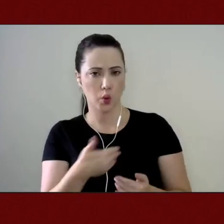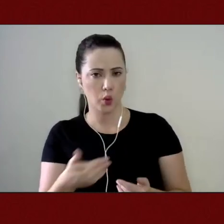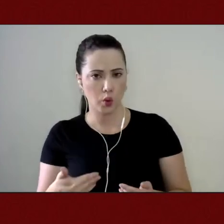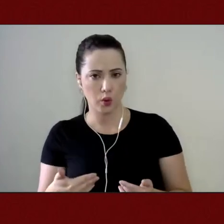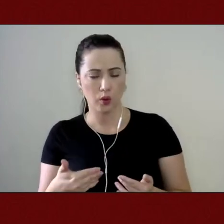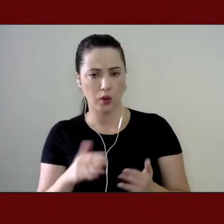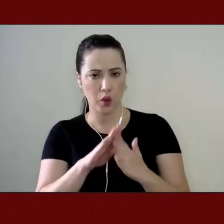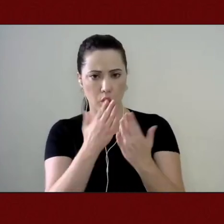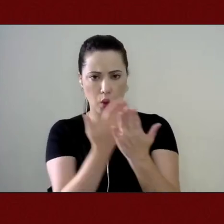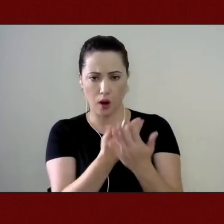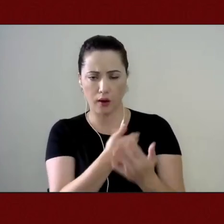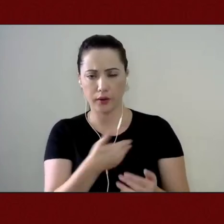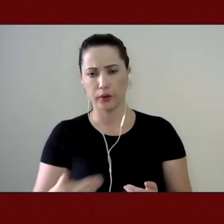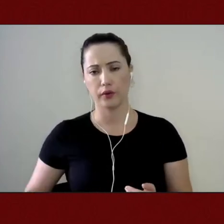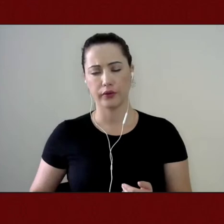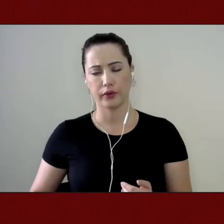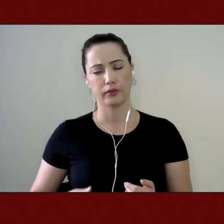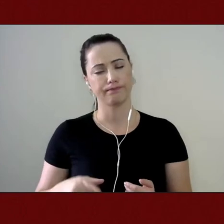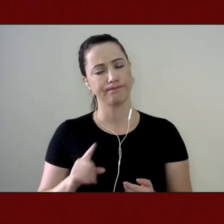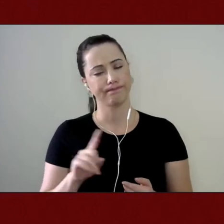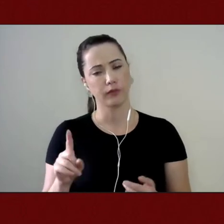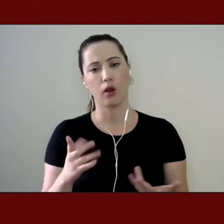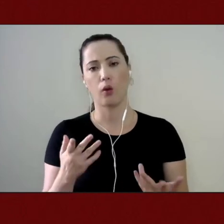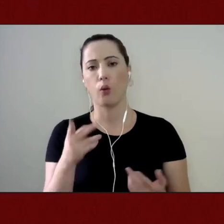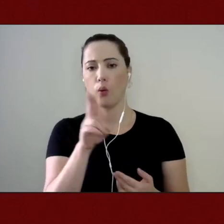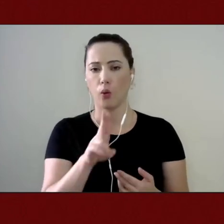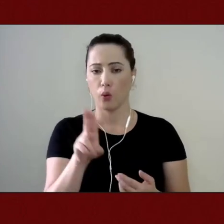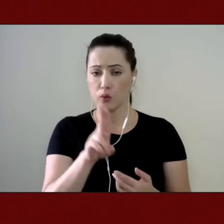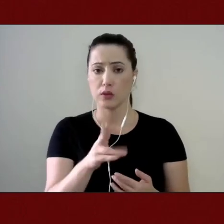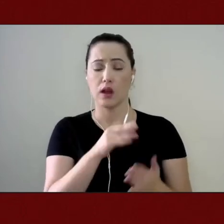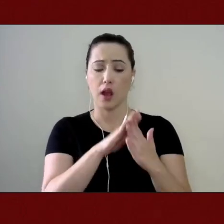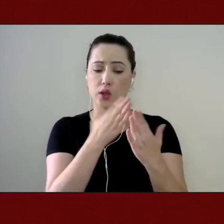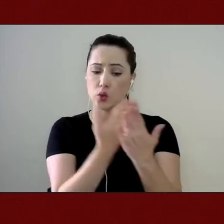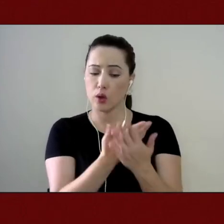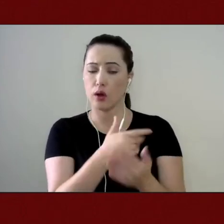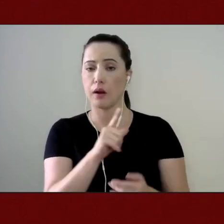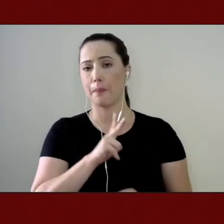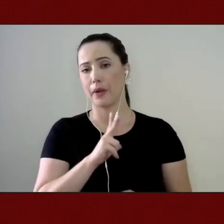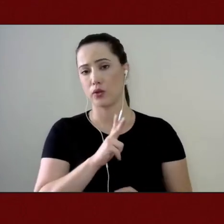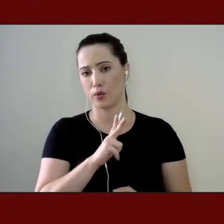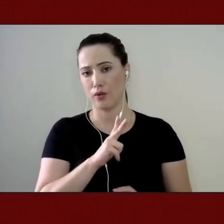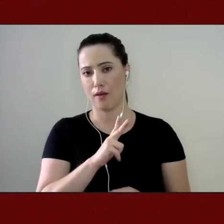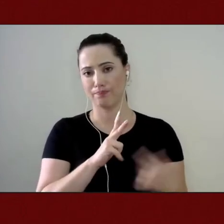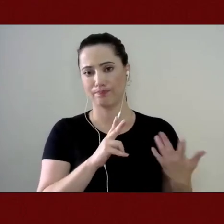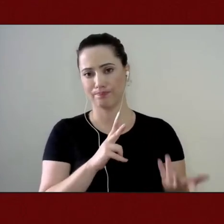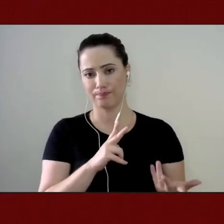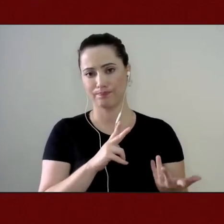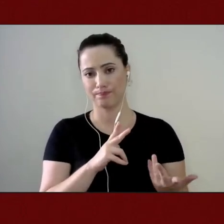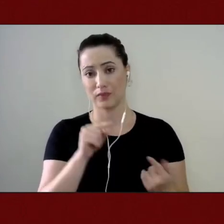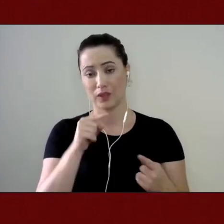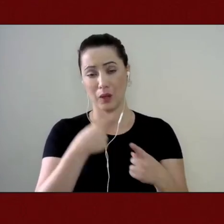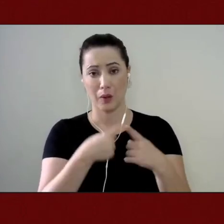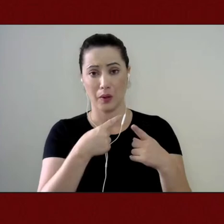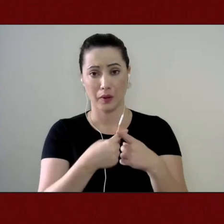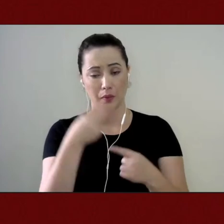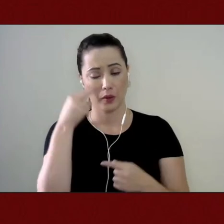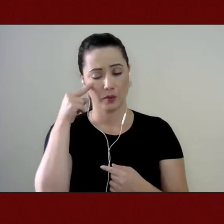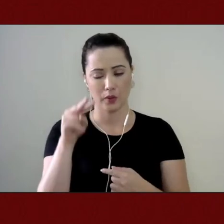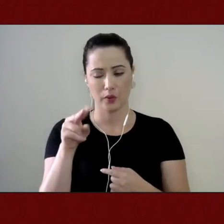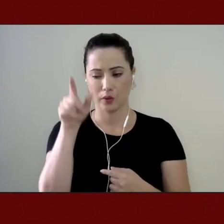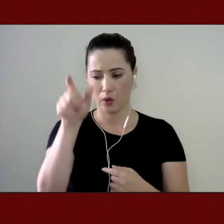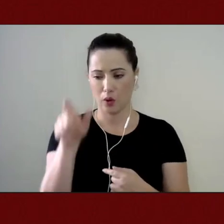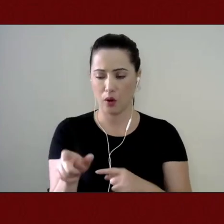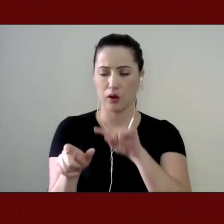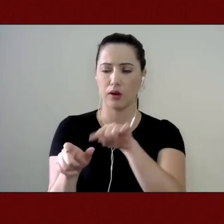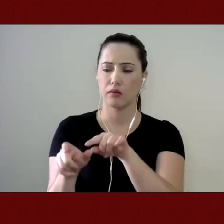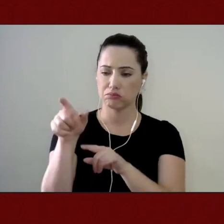de mais qualidade, porque a partir dali deixou de haver o senso crítico com relação à escola pública. Aqueles